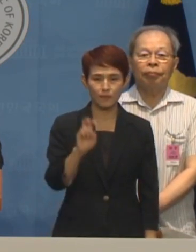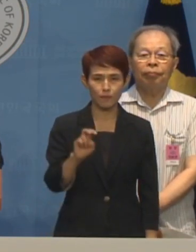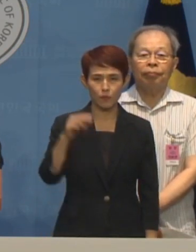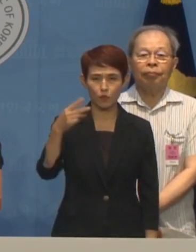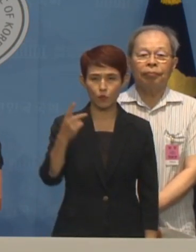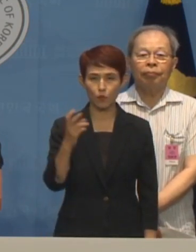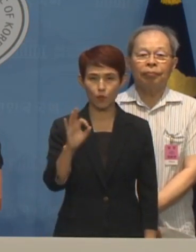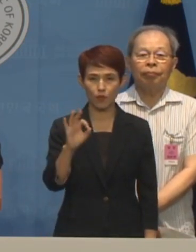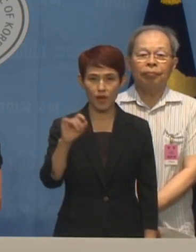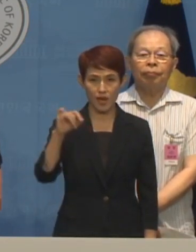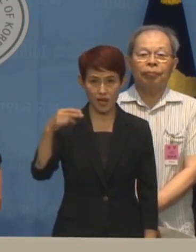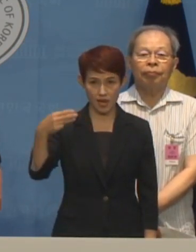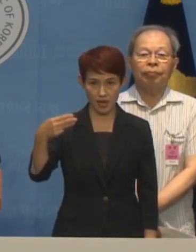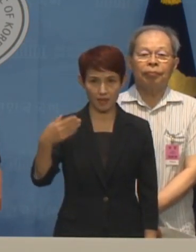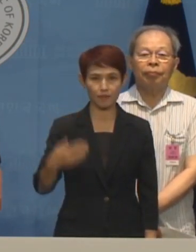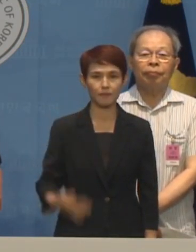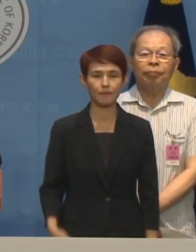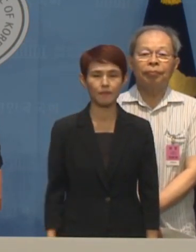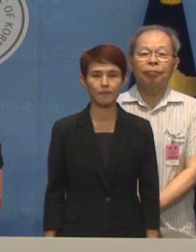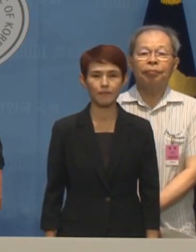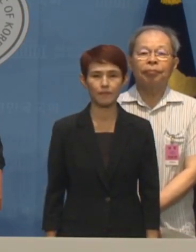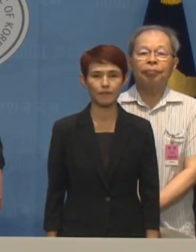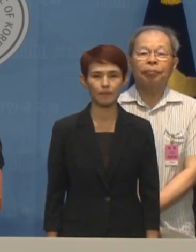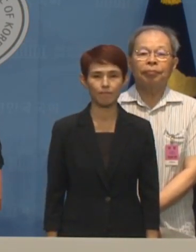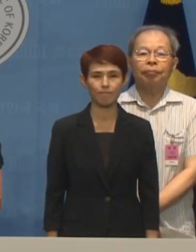임통일 선생님 오셨습니다.